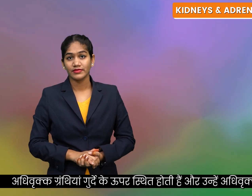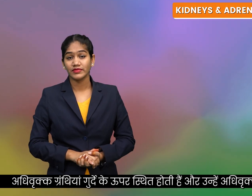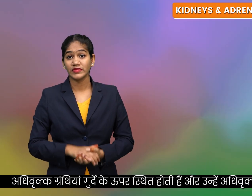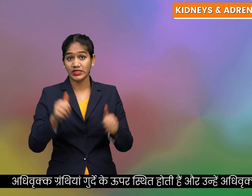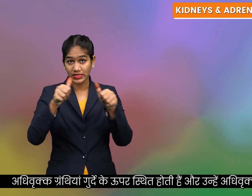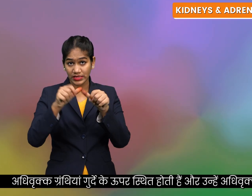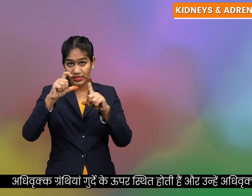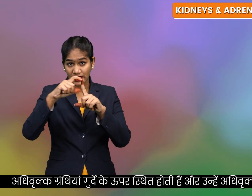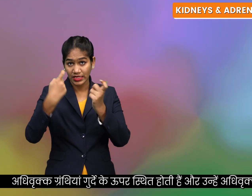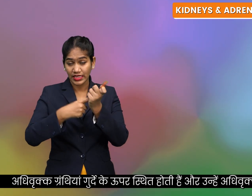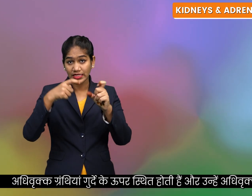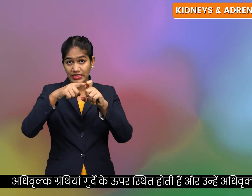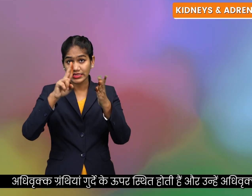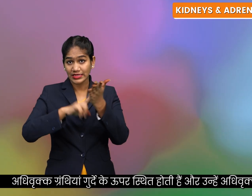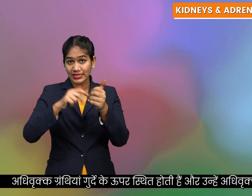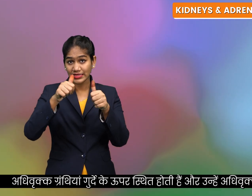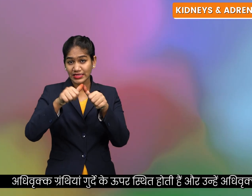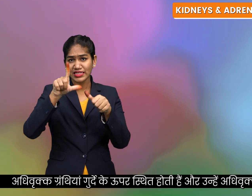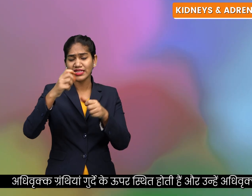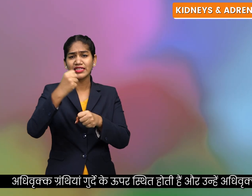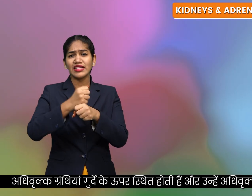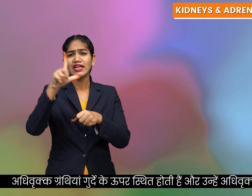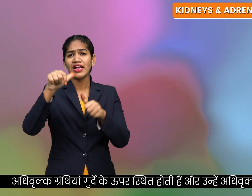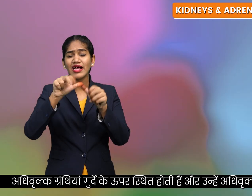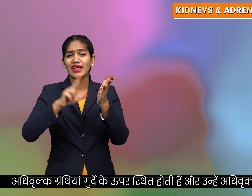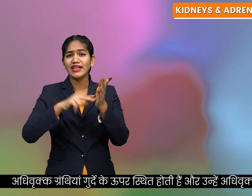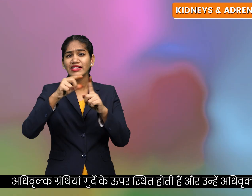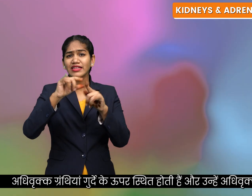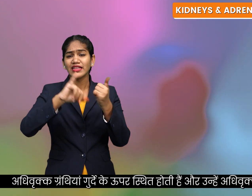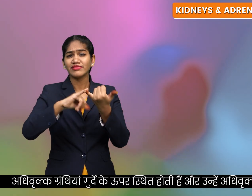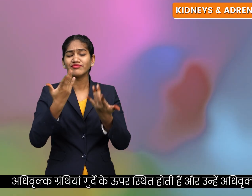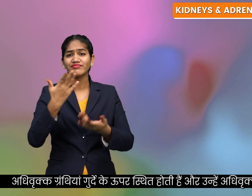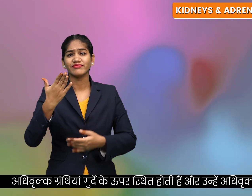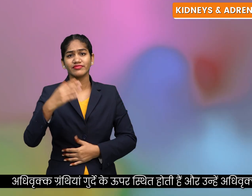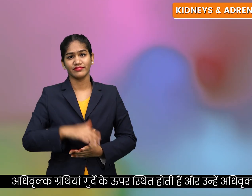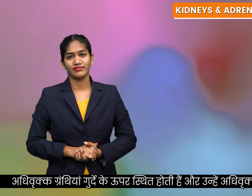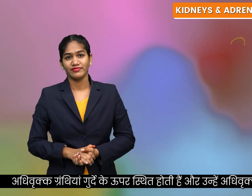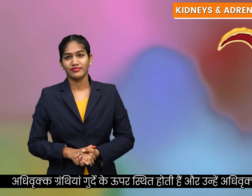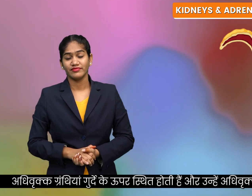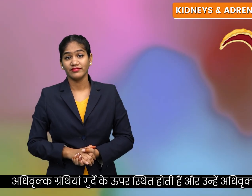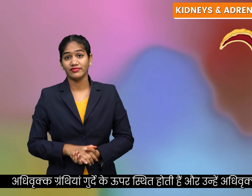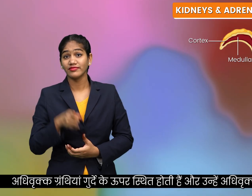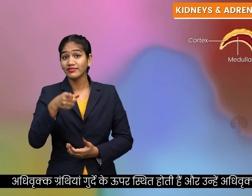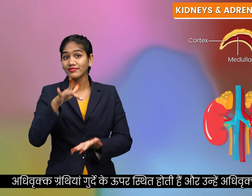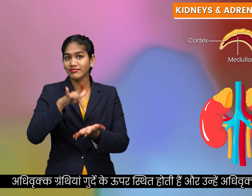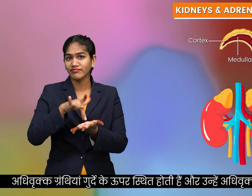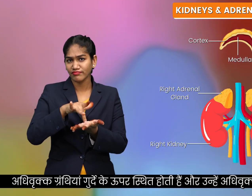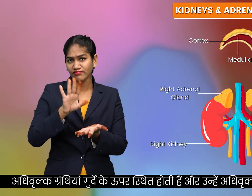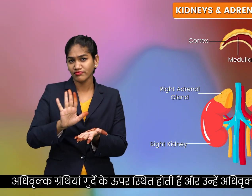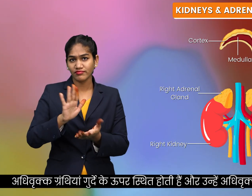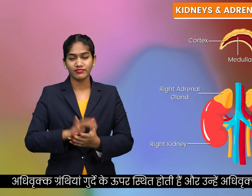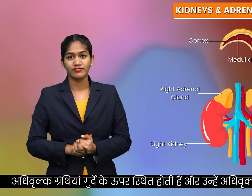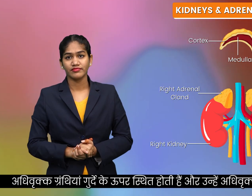अधिवृक्क ग्रंथियां गुर्दे के ऊपर स्थित होती हैं और